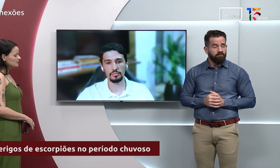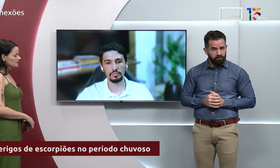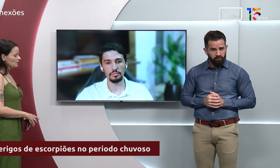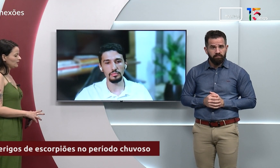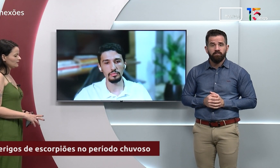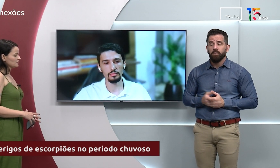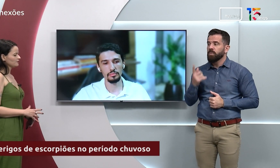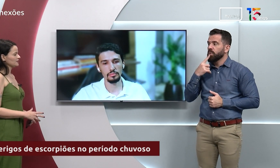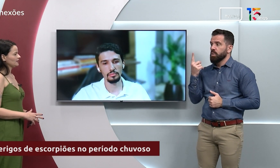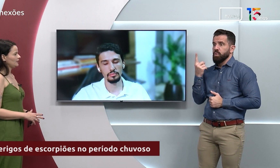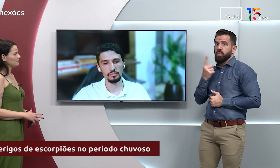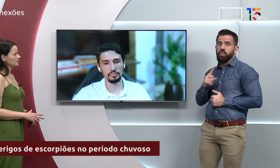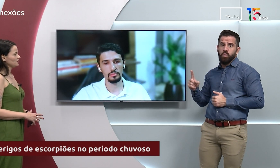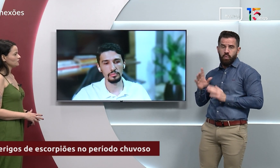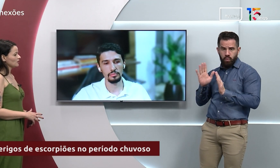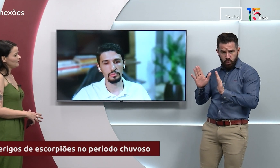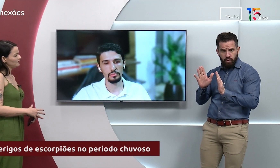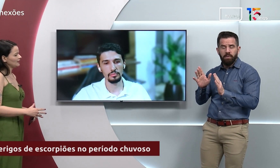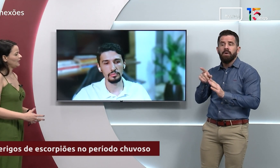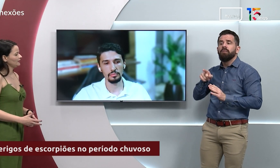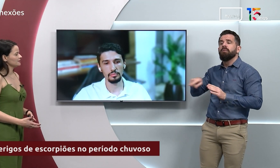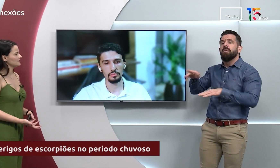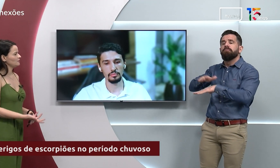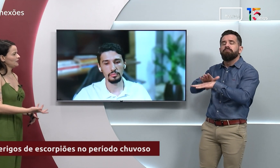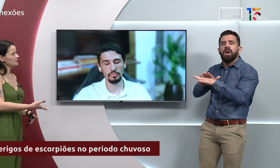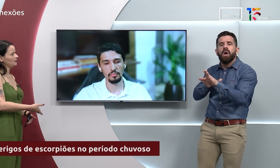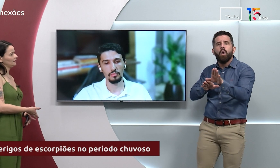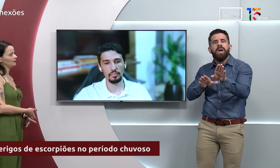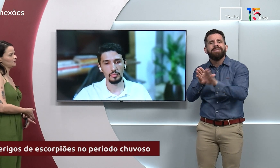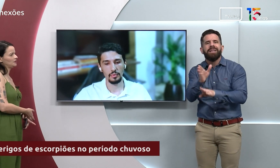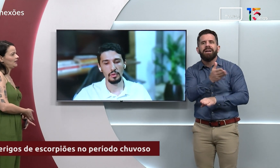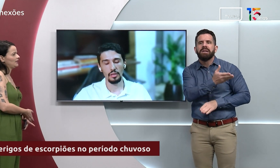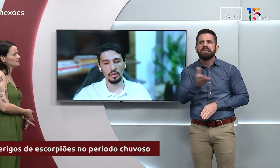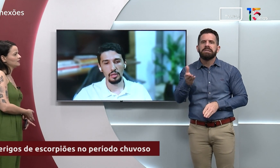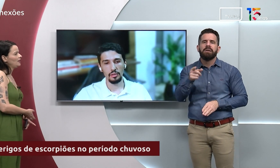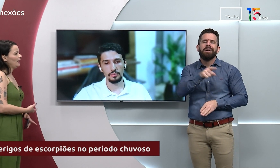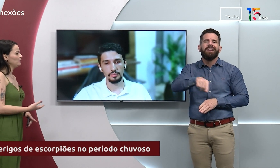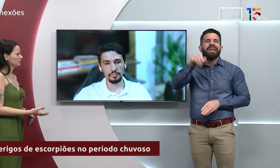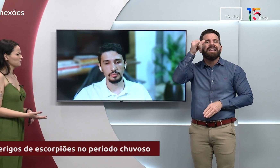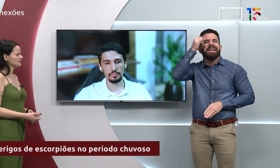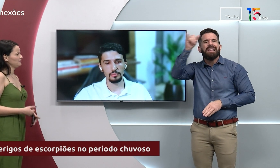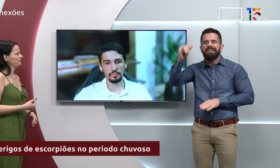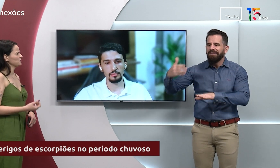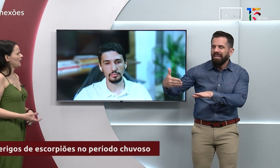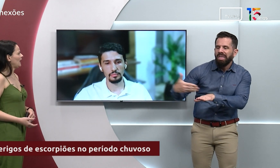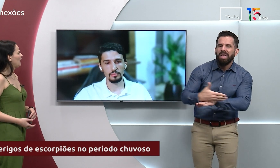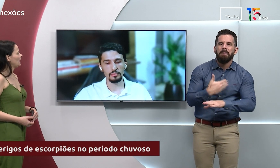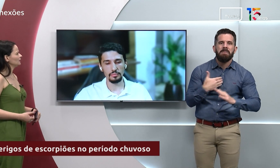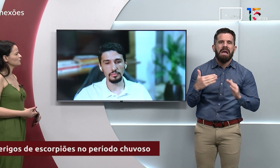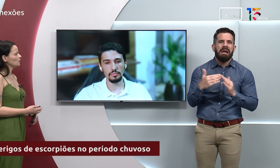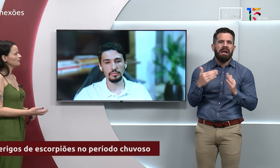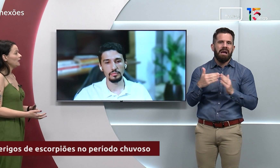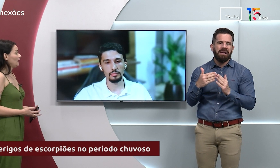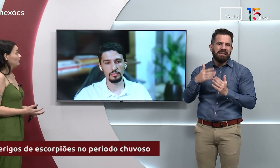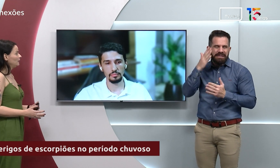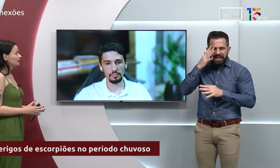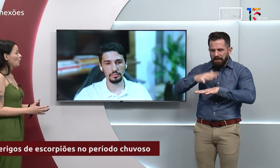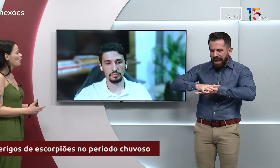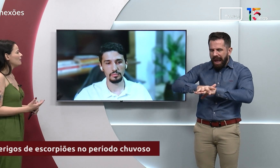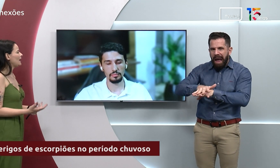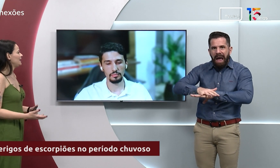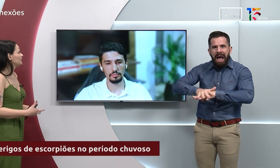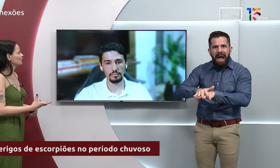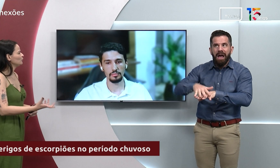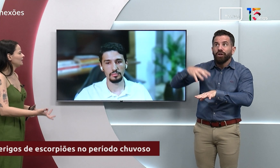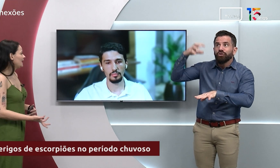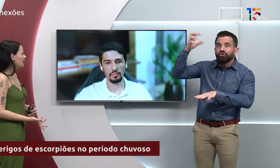quais as orientações que você tem para a gente evitar que esses animais entrem na nossa casa? É importante, por exemplo, fechar ralos ou manter